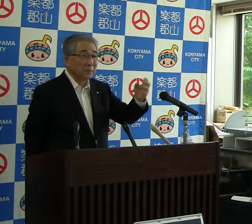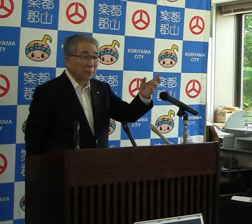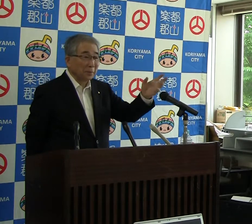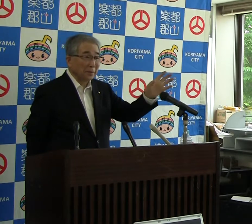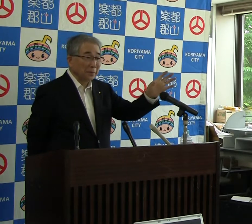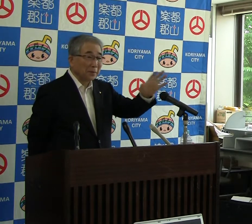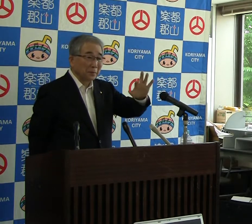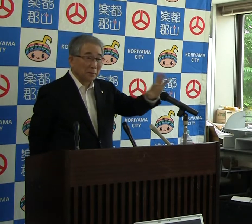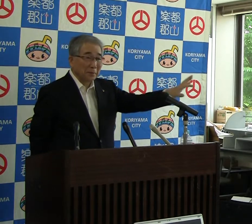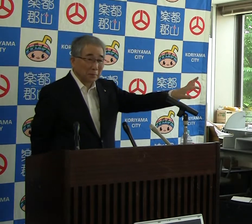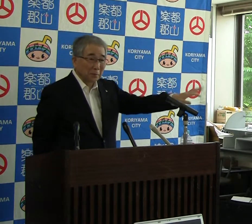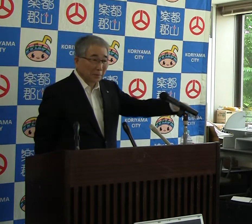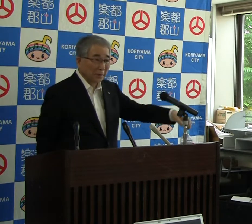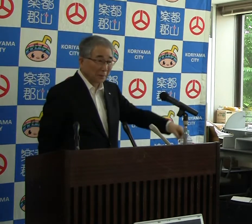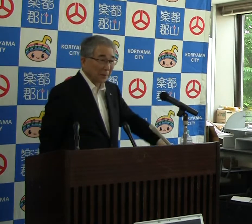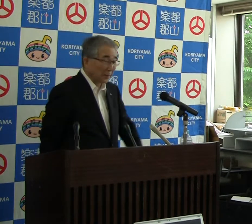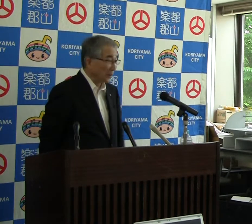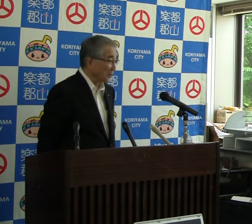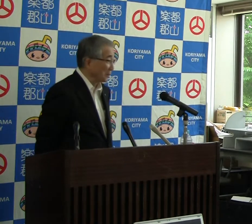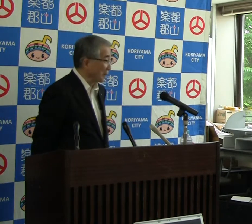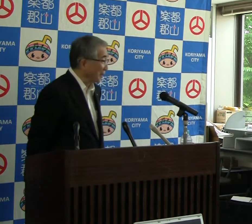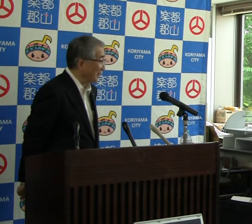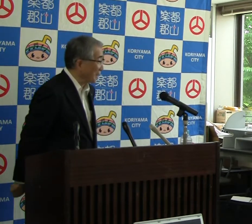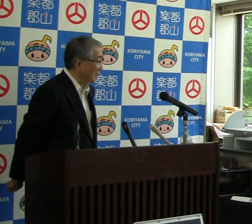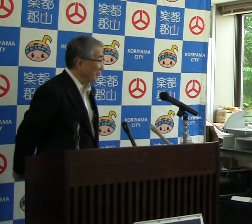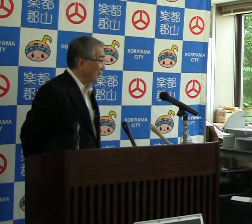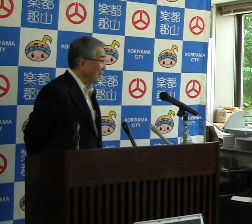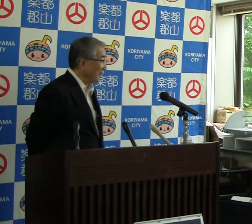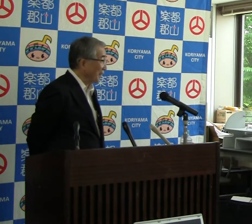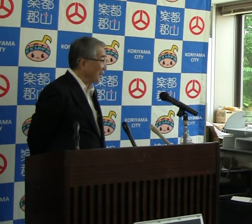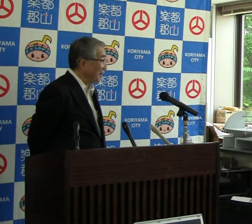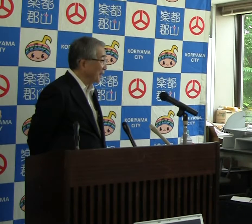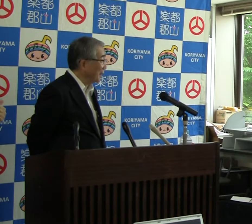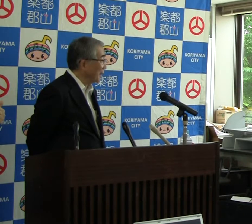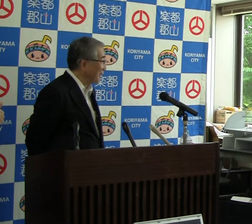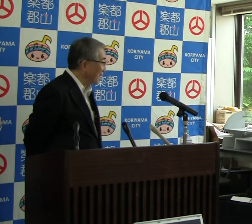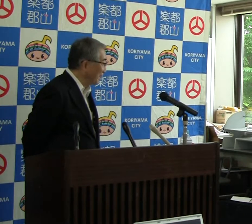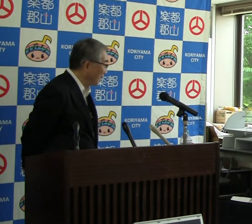データ全部システム全部作ってくれたみたいですから